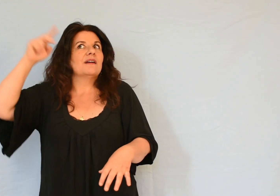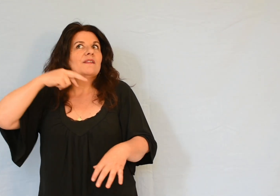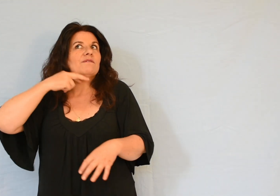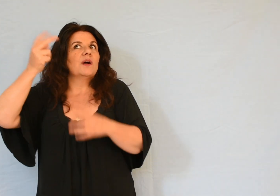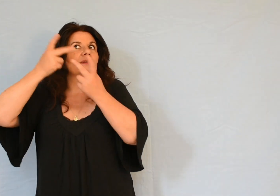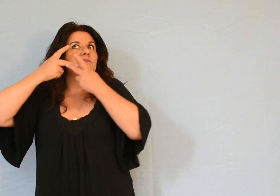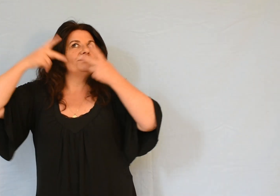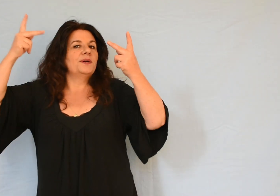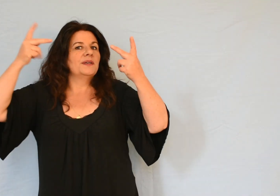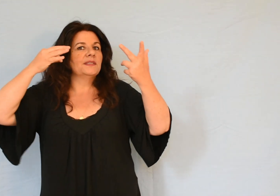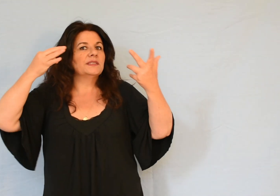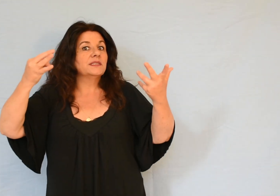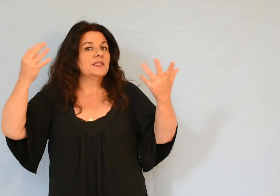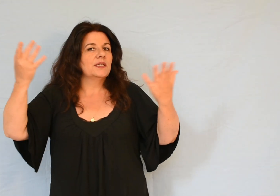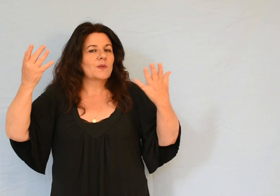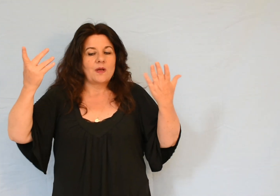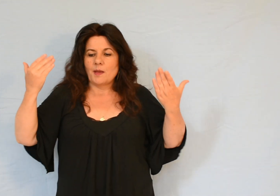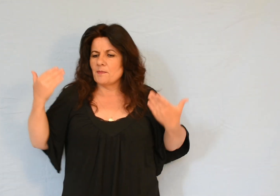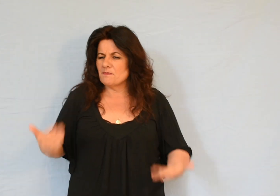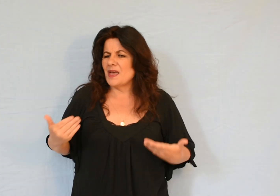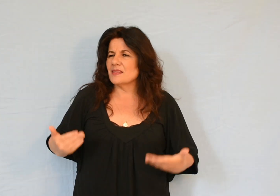le salut, la puissance